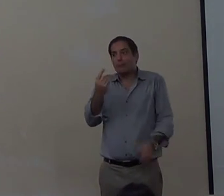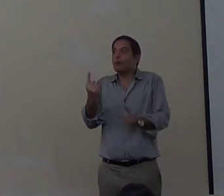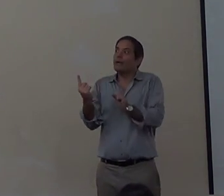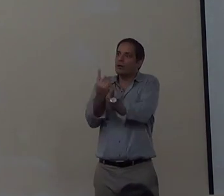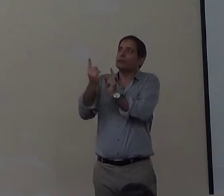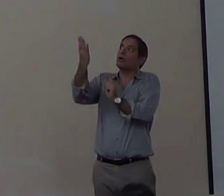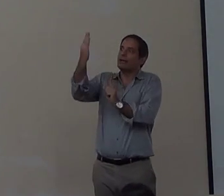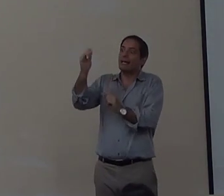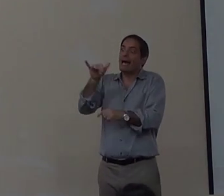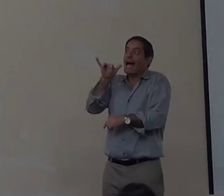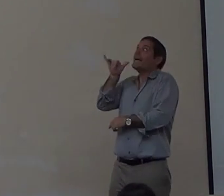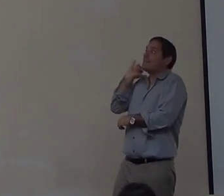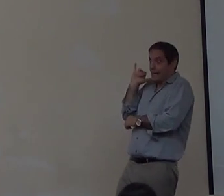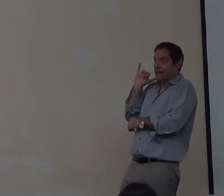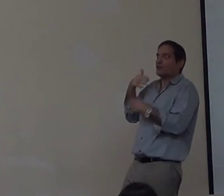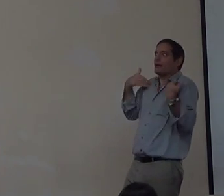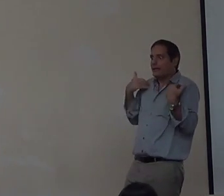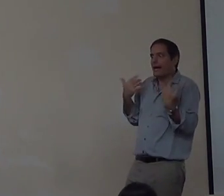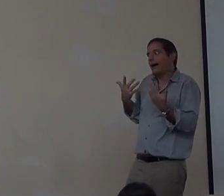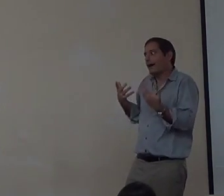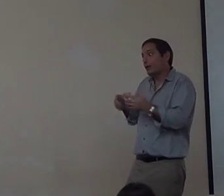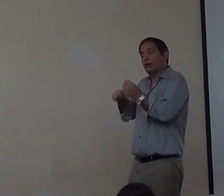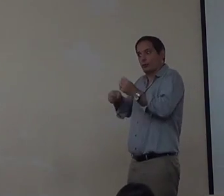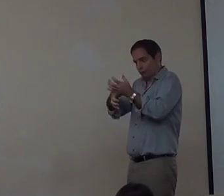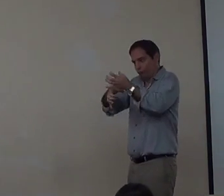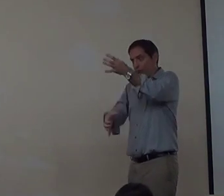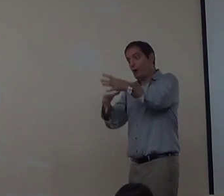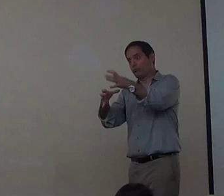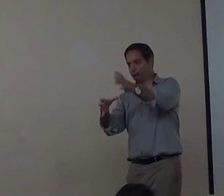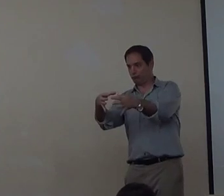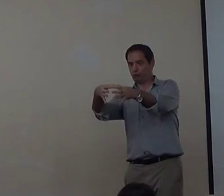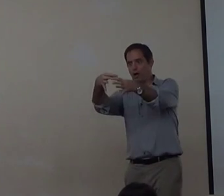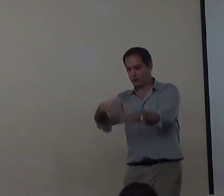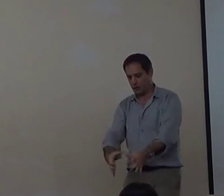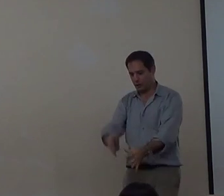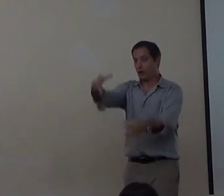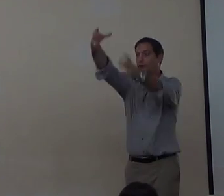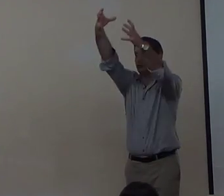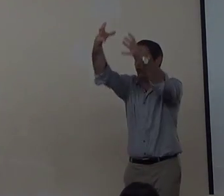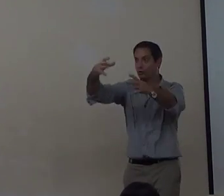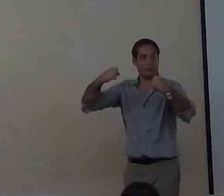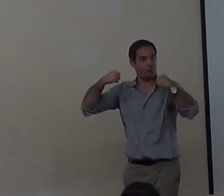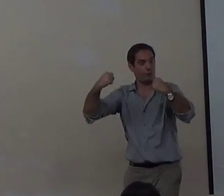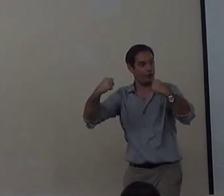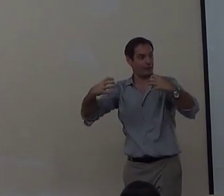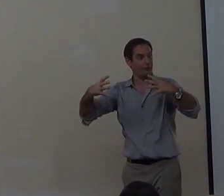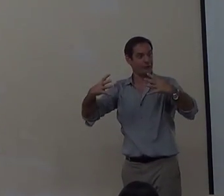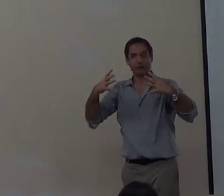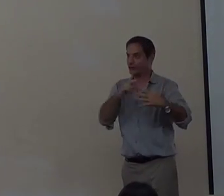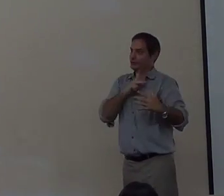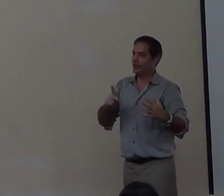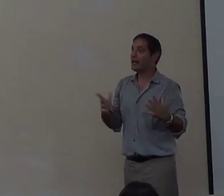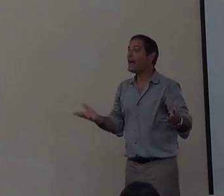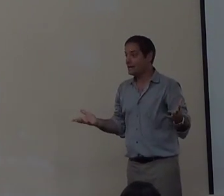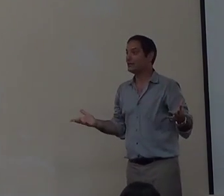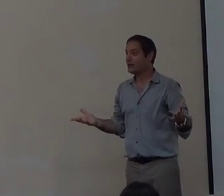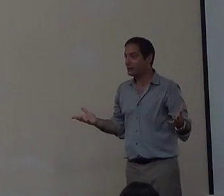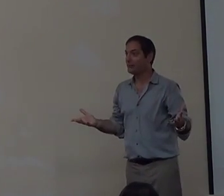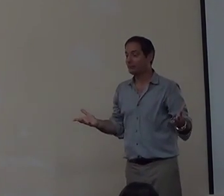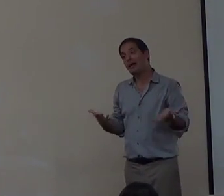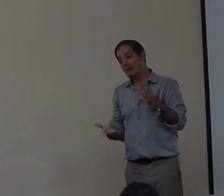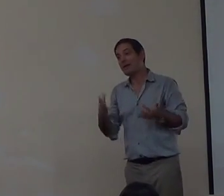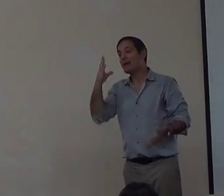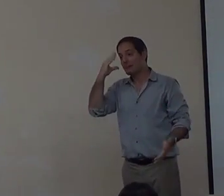Si me hubiera encontrado con él, ayer yo tenía el otro. Sí, un don más fuerte, ¿no? De rey,